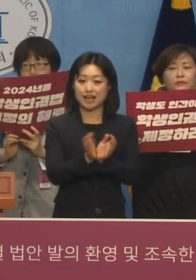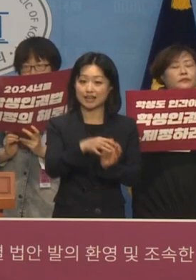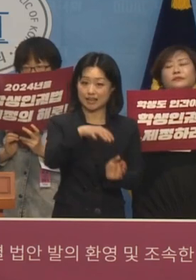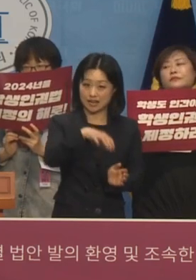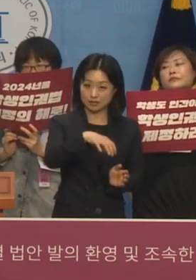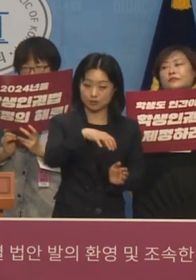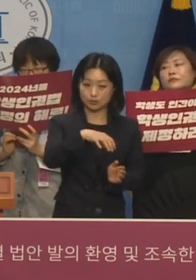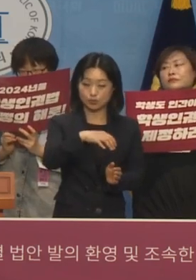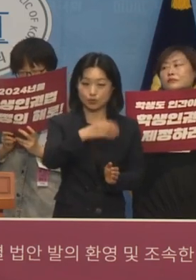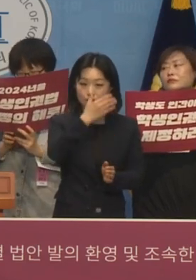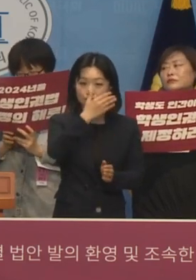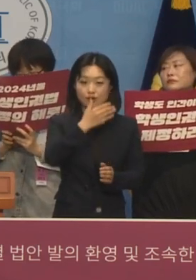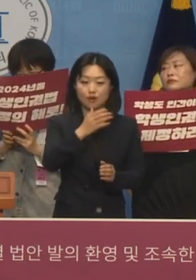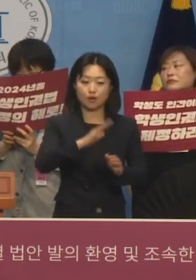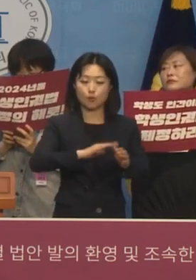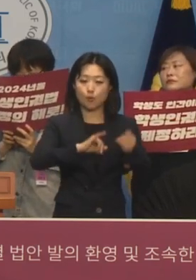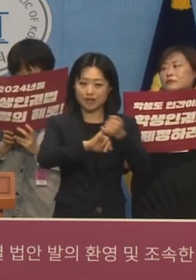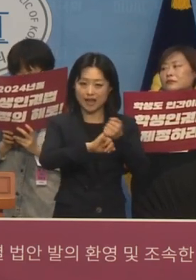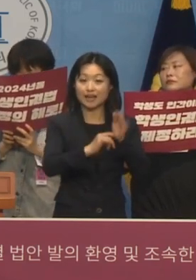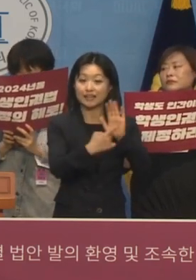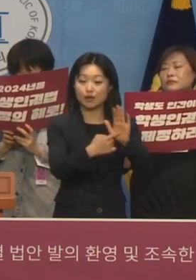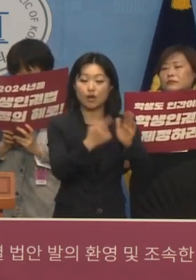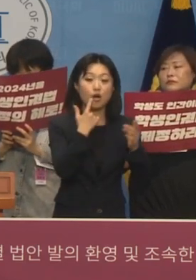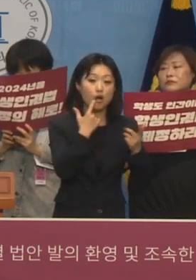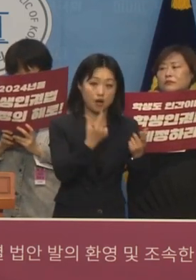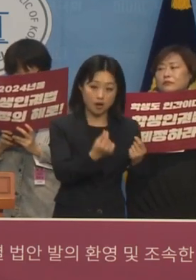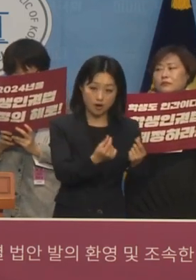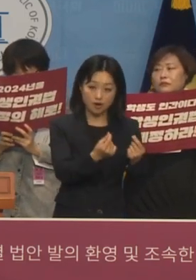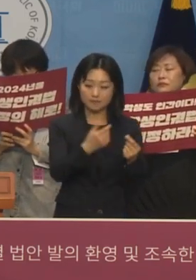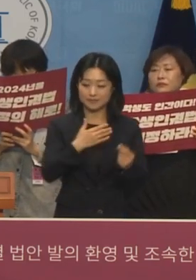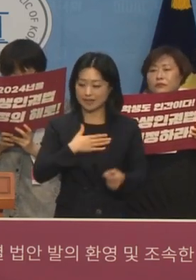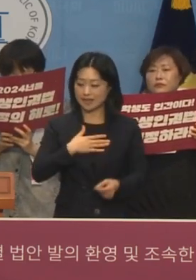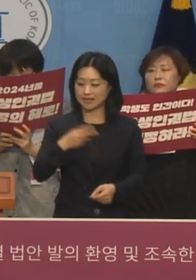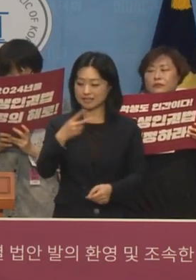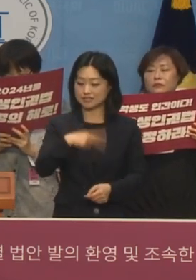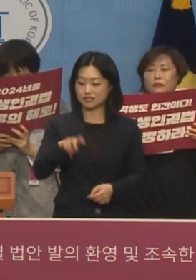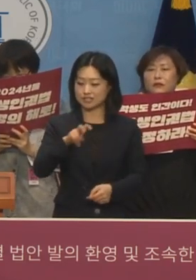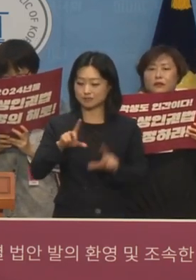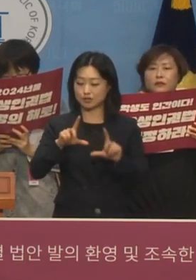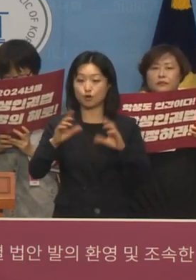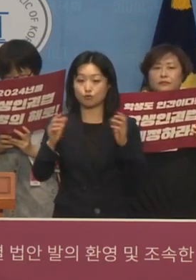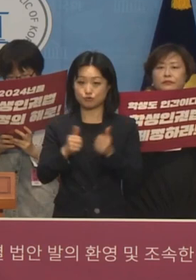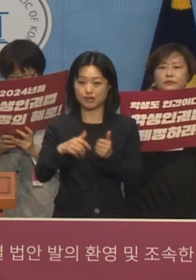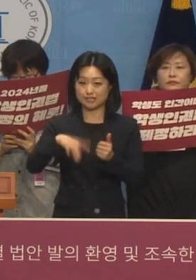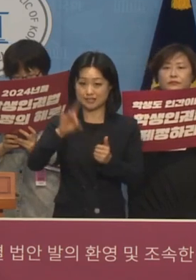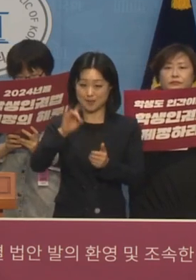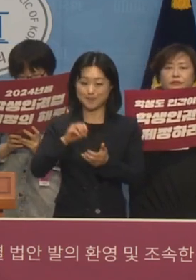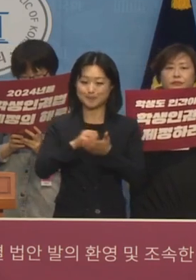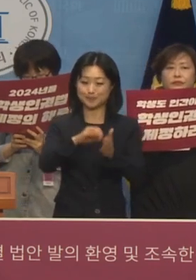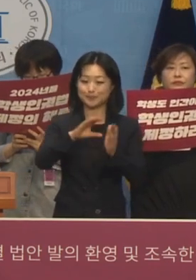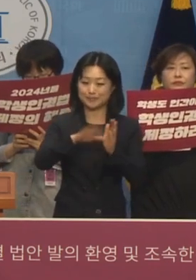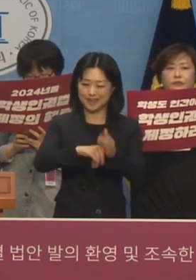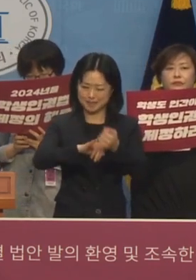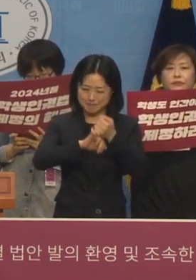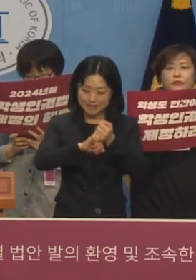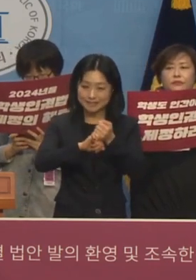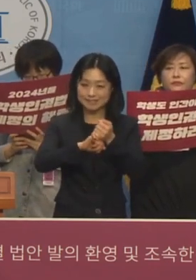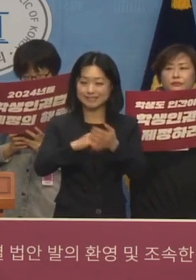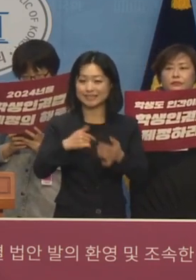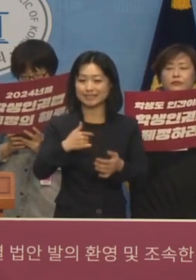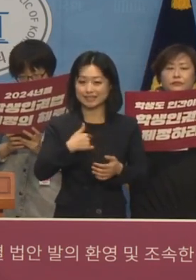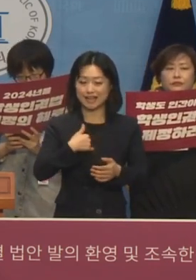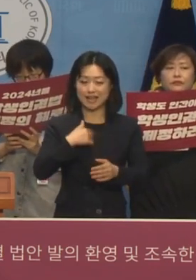더불어민주당에서도 총선 공약으로 내걸었지만, 저는 사실 2020년 국회에 들어오면서 반드시 제 임기